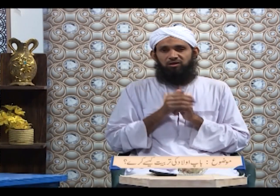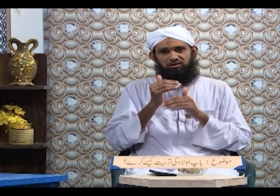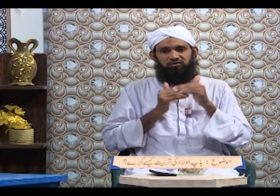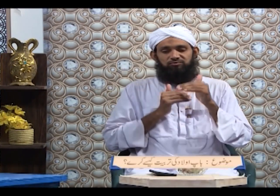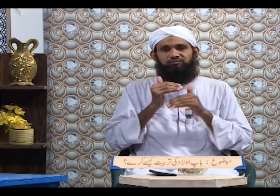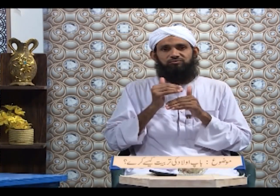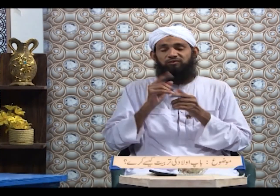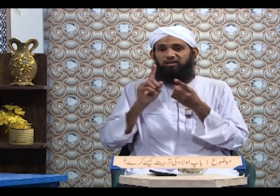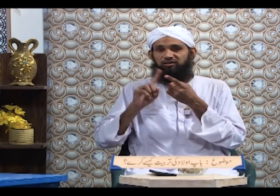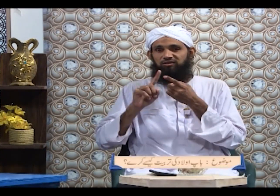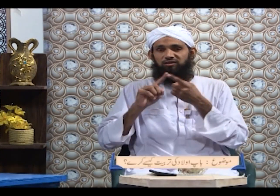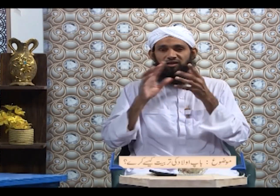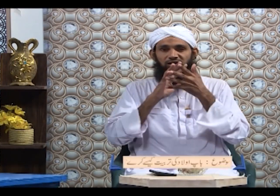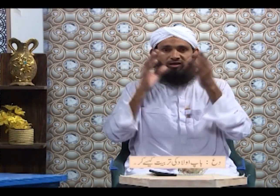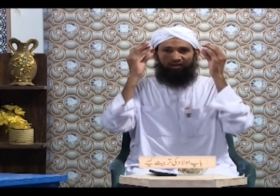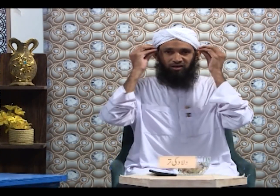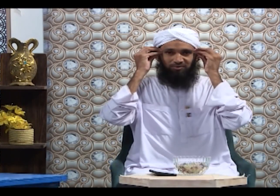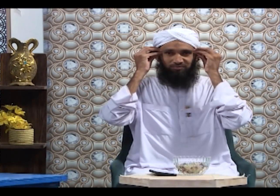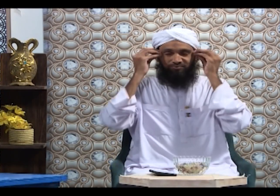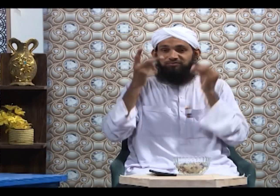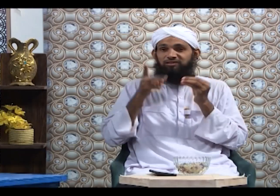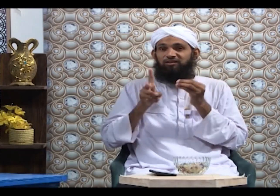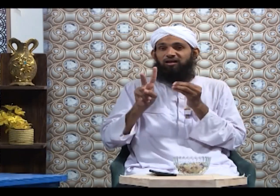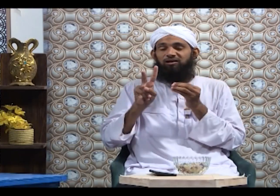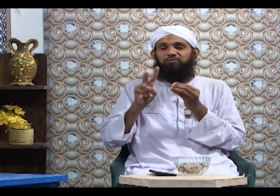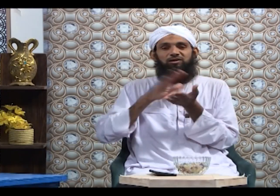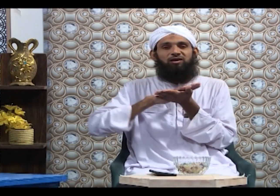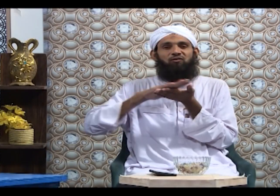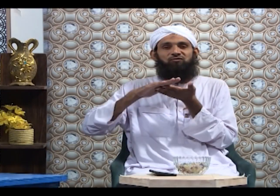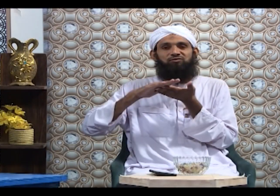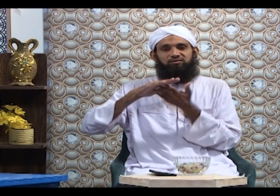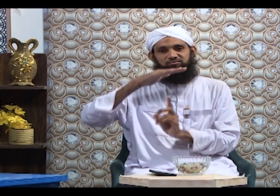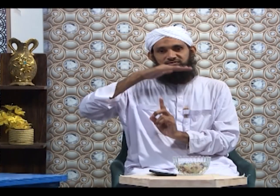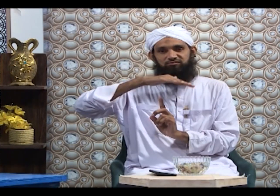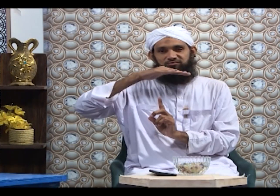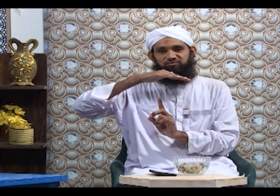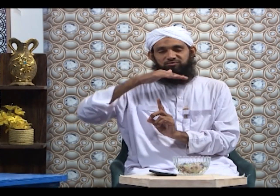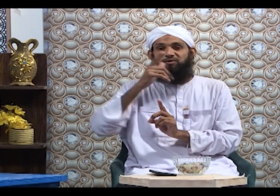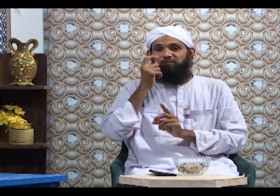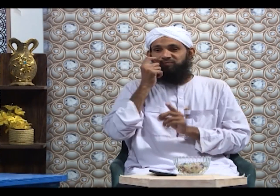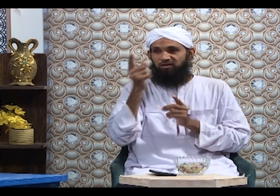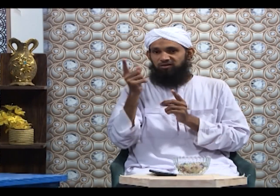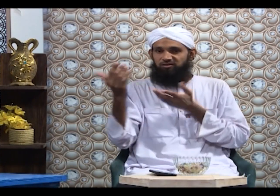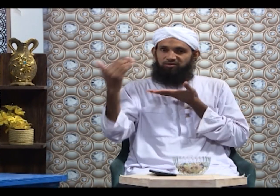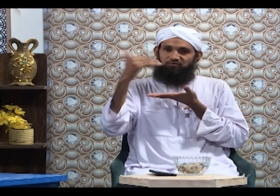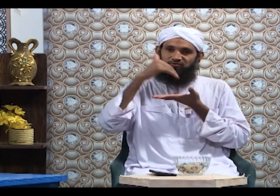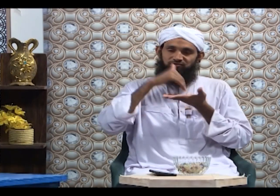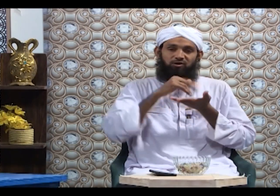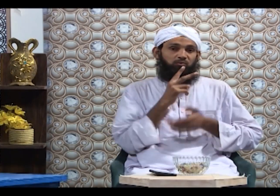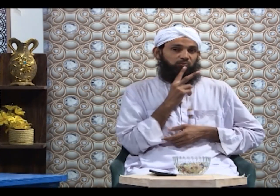ایک عالم حضرت سیدنا ابو حفص رحمۃ اللہ علیہ کے پاس ایک شخص آیا اور کہنے لگا، میرے بیٹے نے مجھے مارا